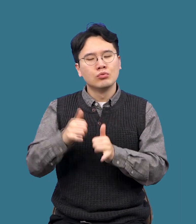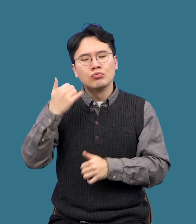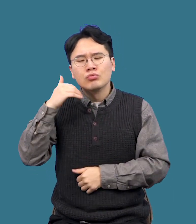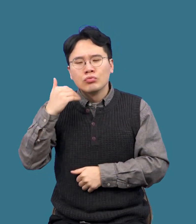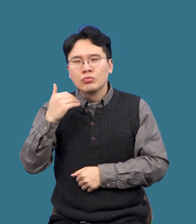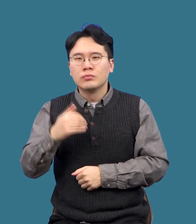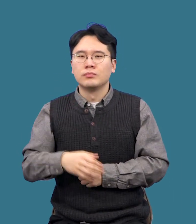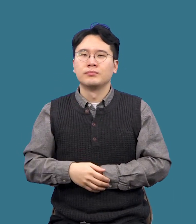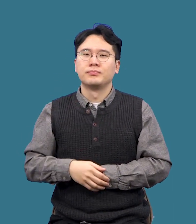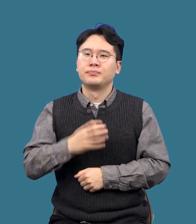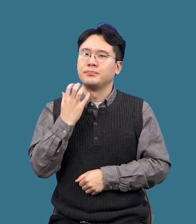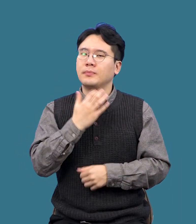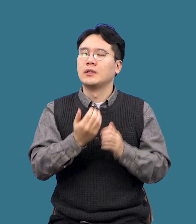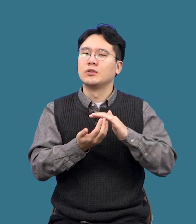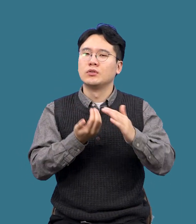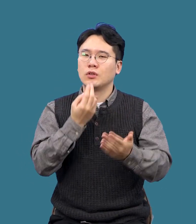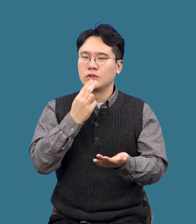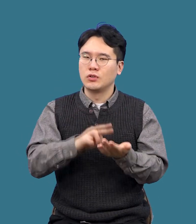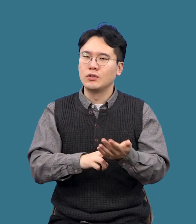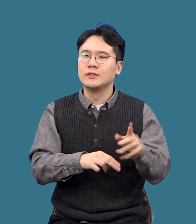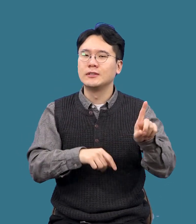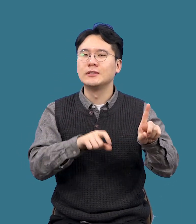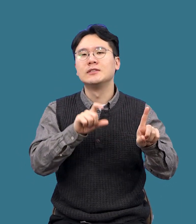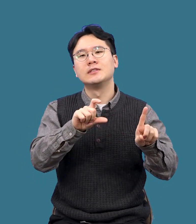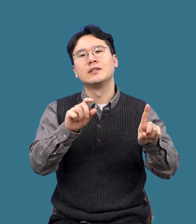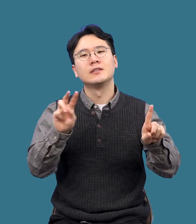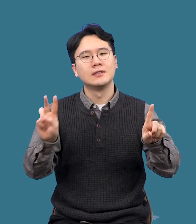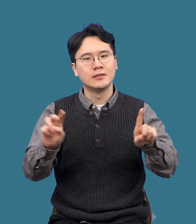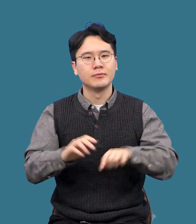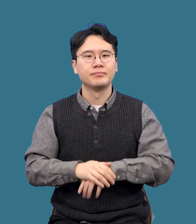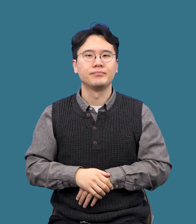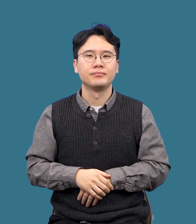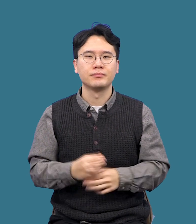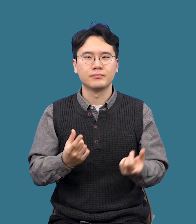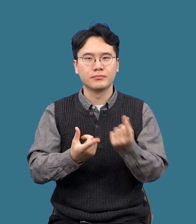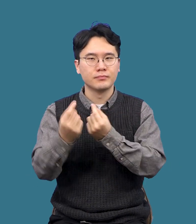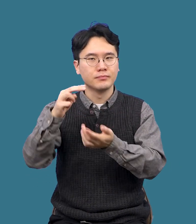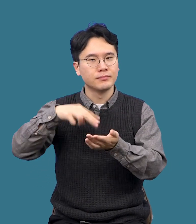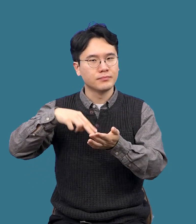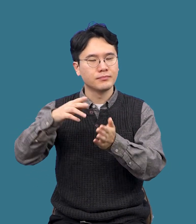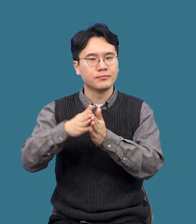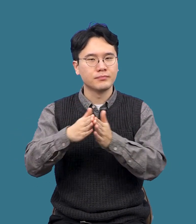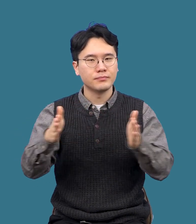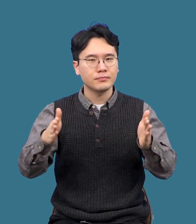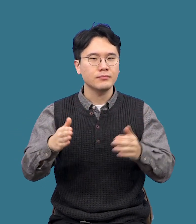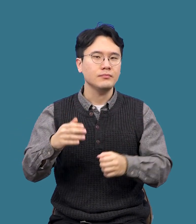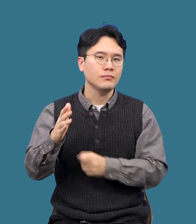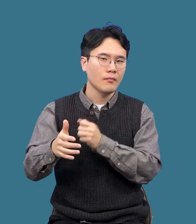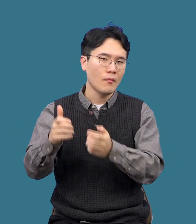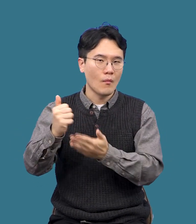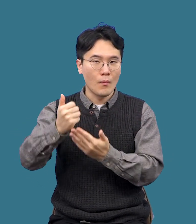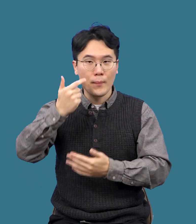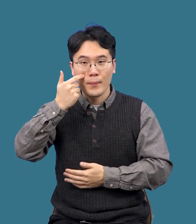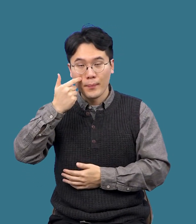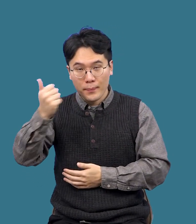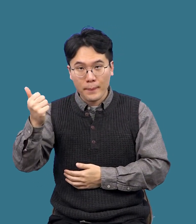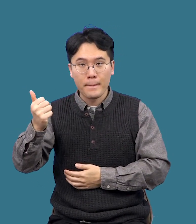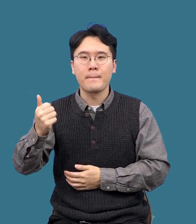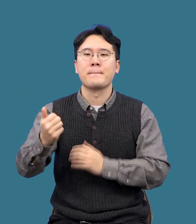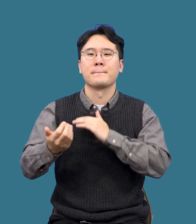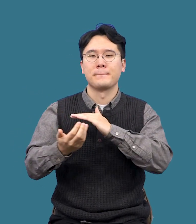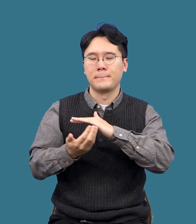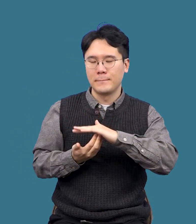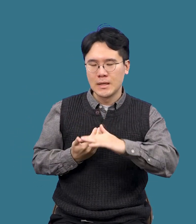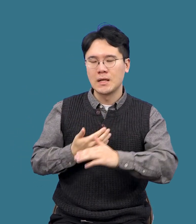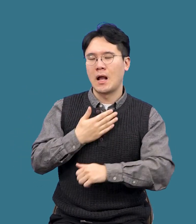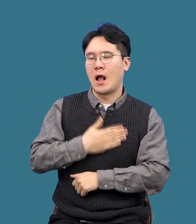1장 2절의 말씀을 보세요. 베드로전서 1장 2절 같이 읽겠습니다. 시작. 하나님 아버지의 미리